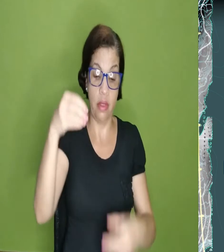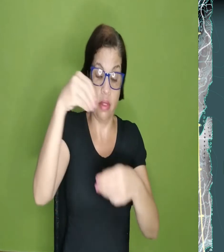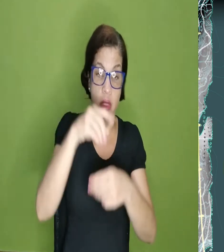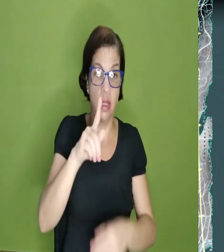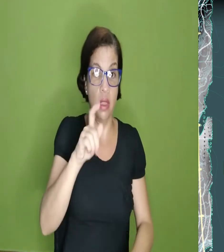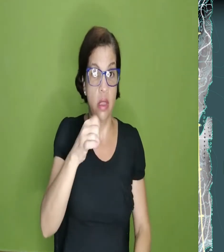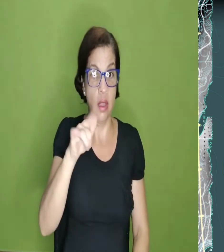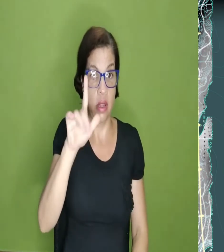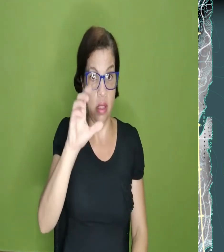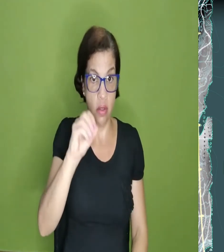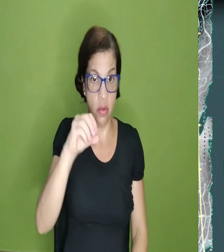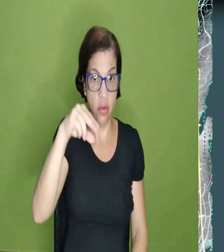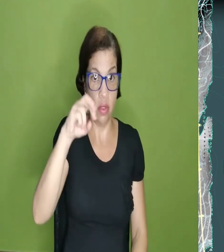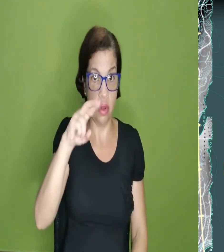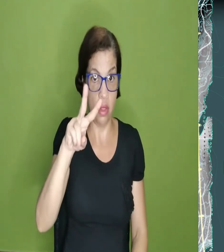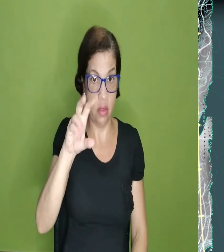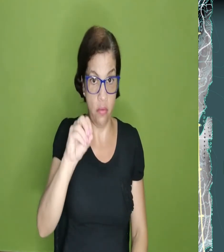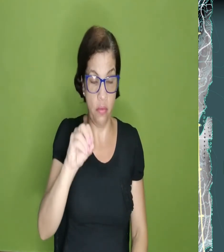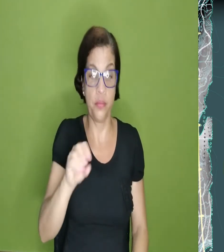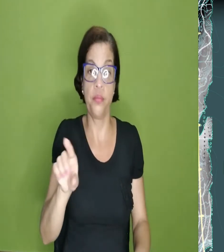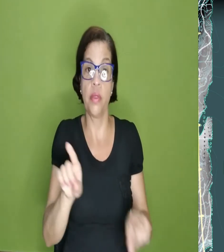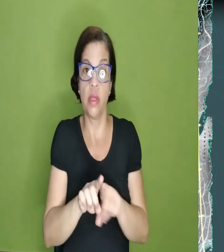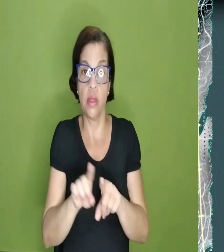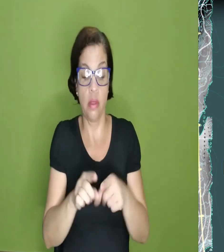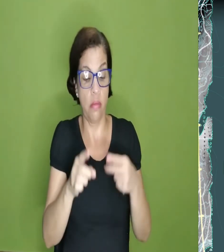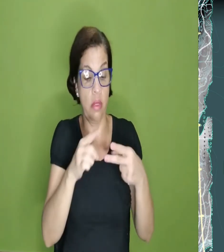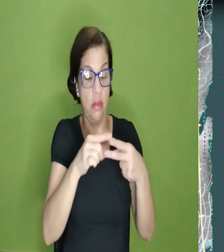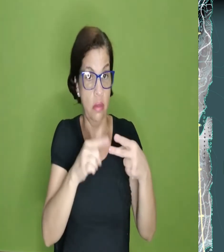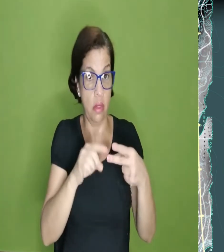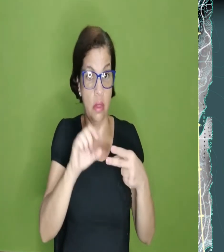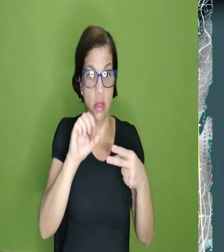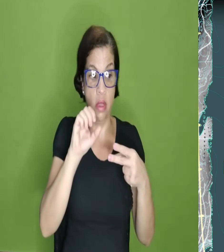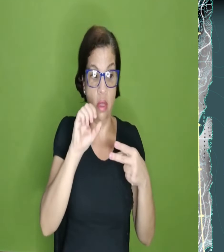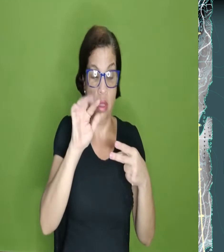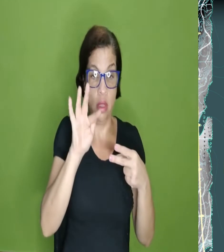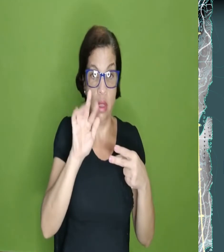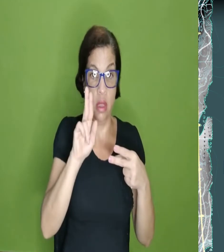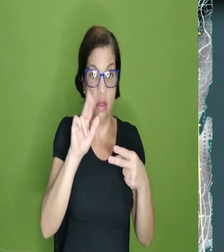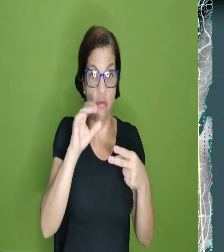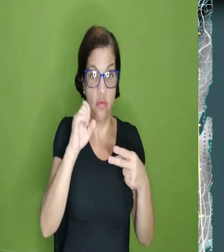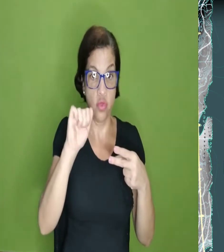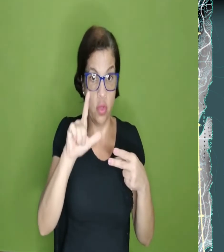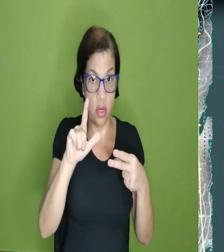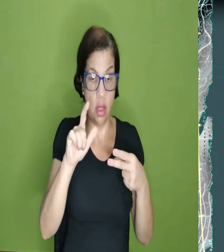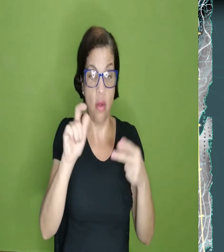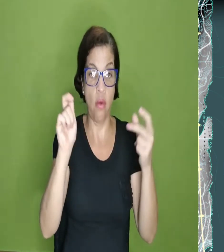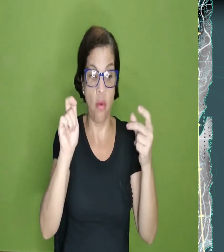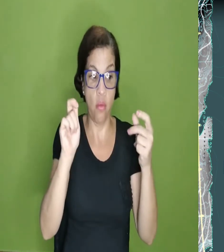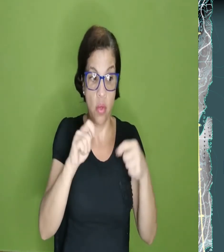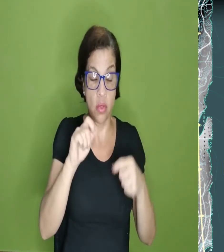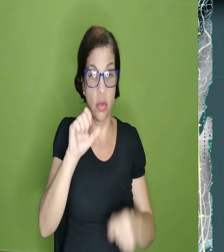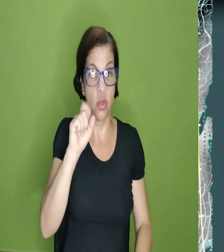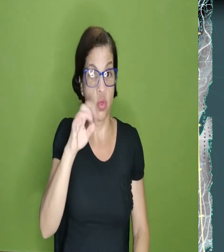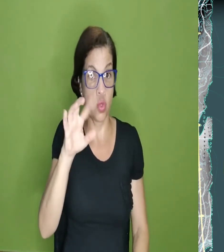a sua divisão funcional em somático ou voluntário, responsável pela contração